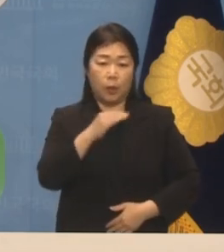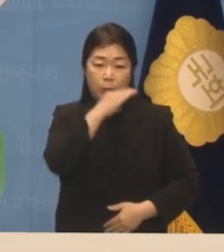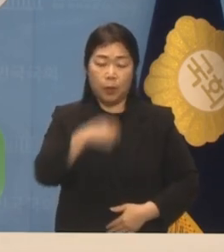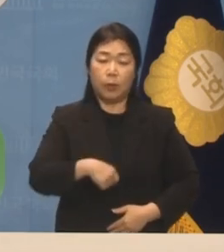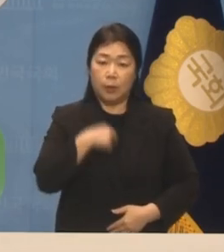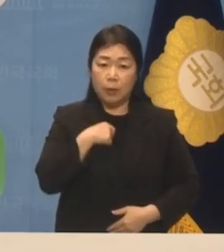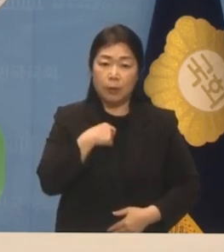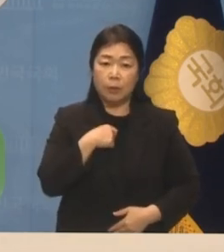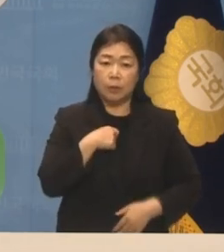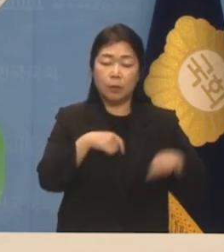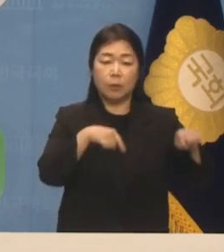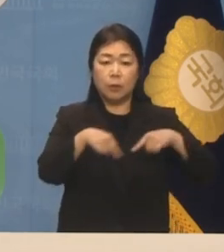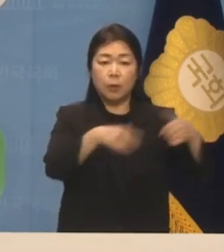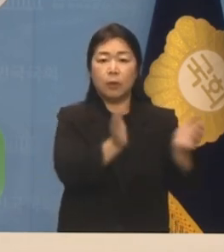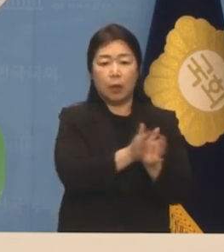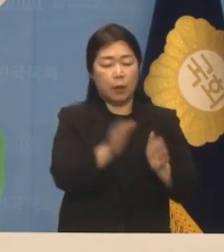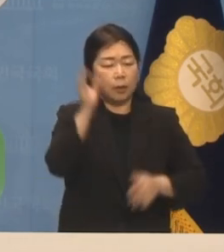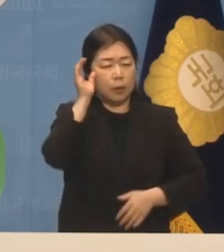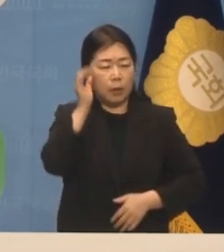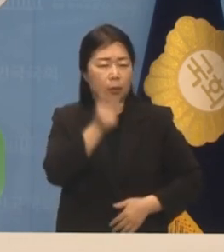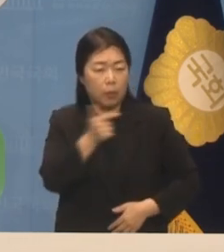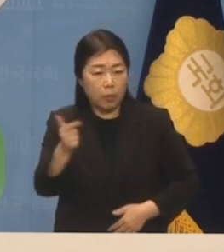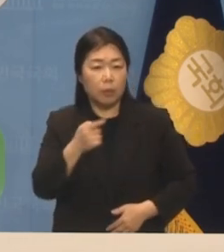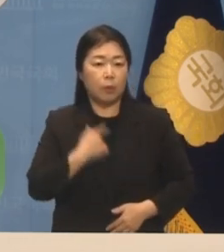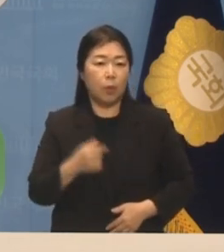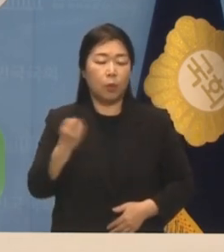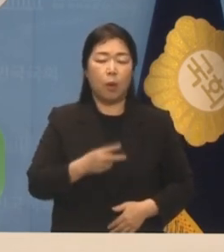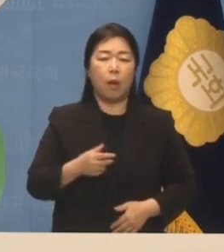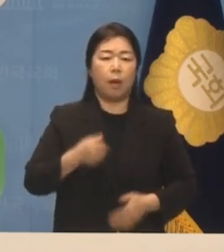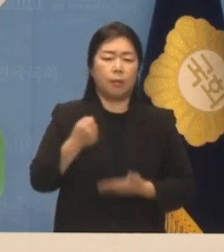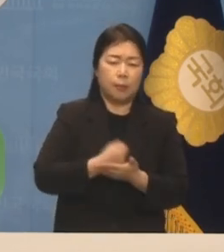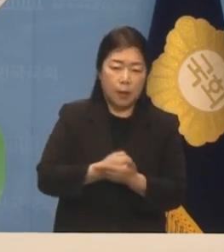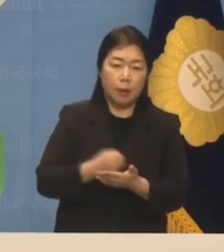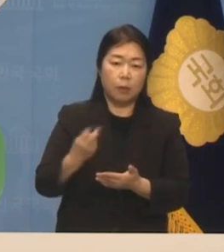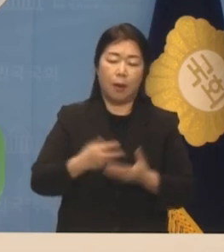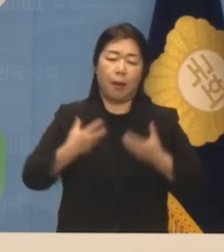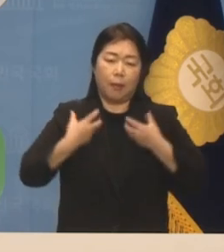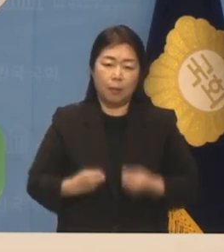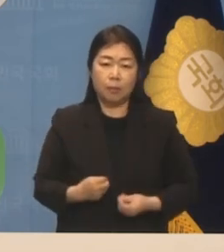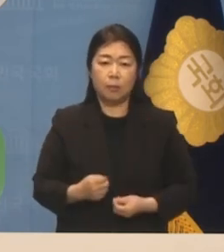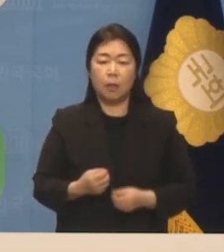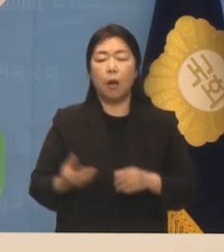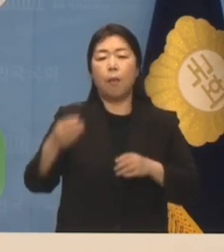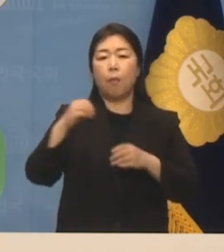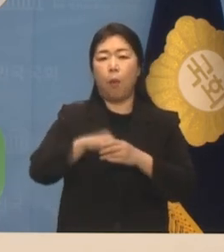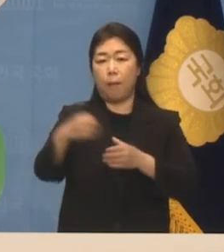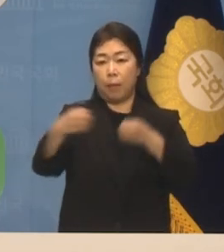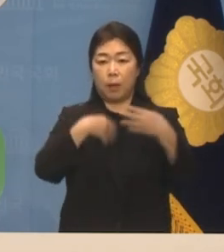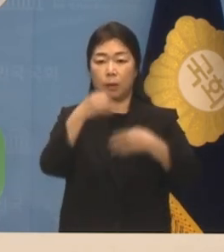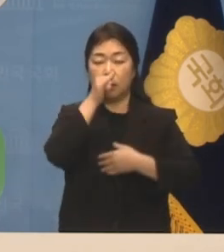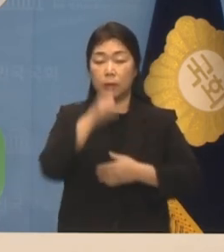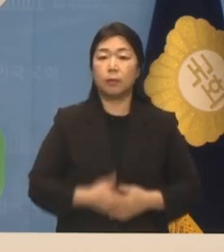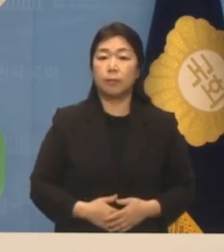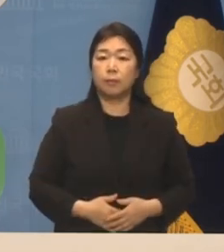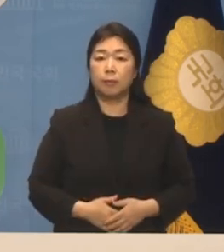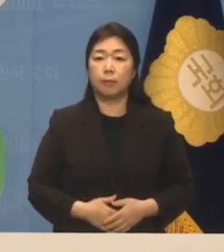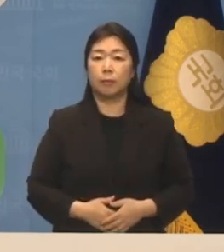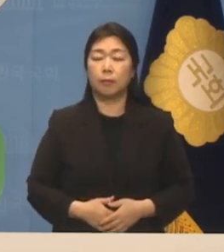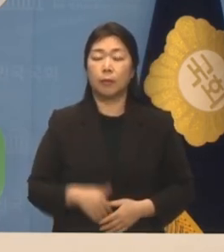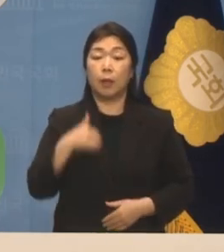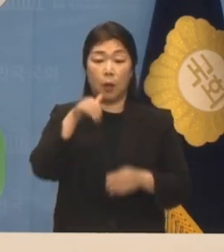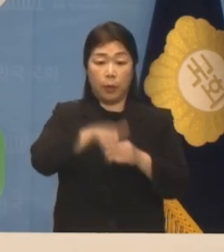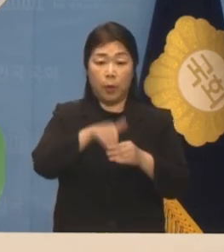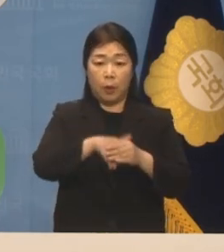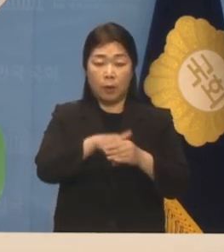기대와 현재적 실망 그리고 안타까움이 모두 담겨 있었습니다. 저는 선거에서